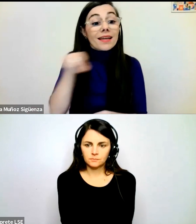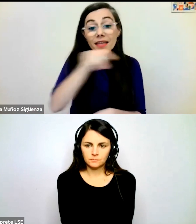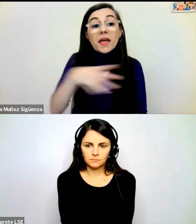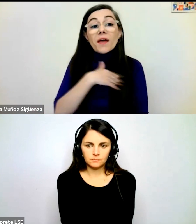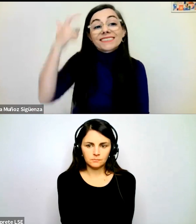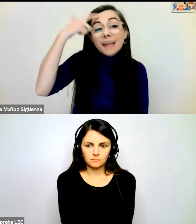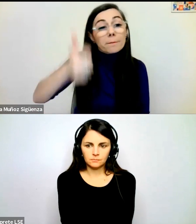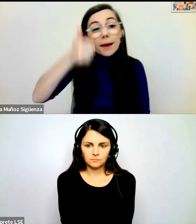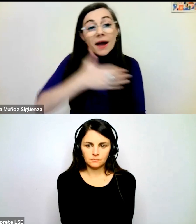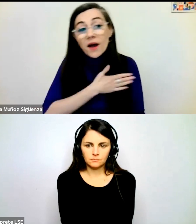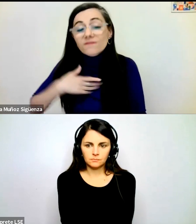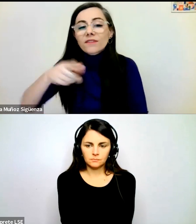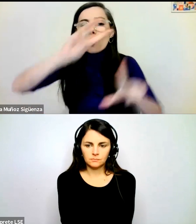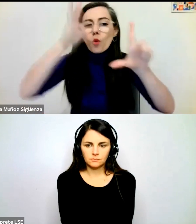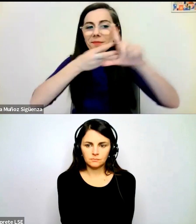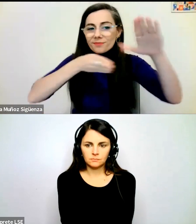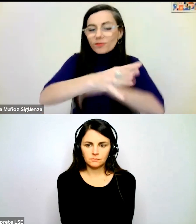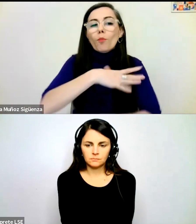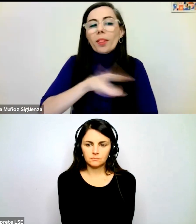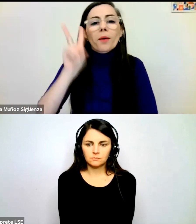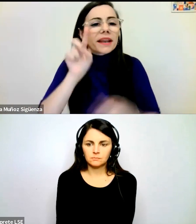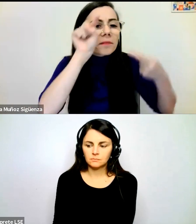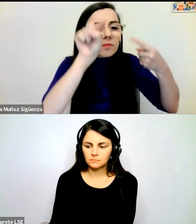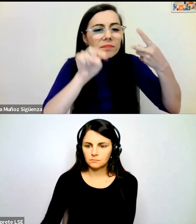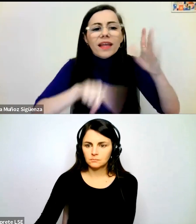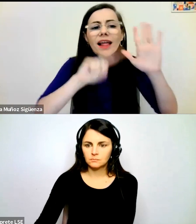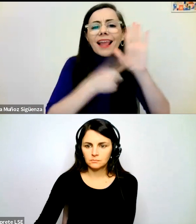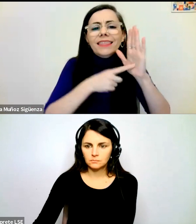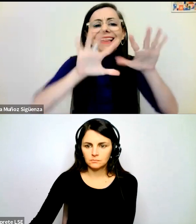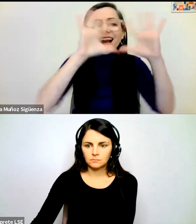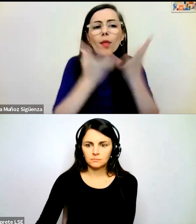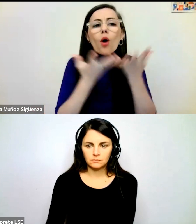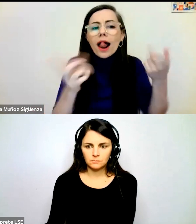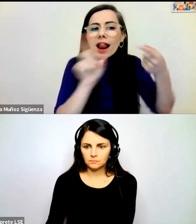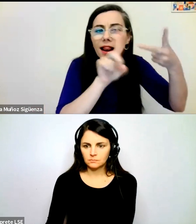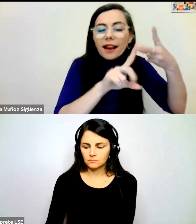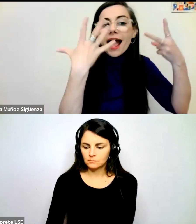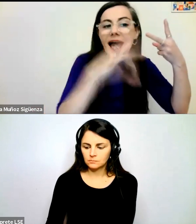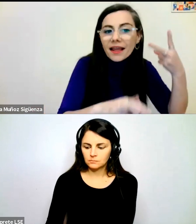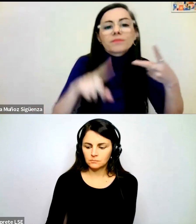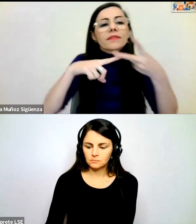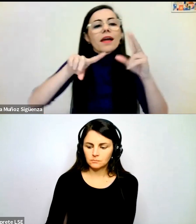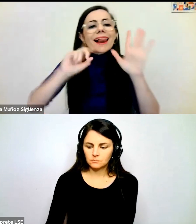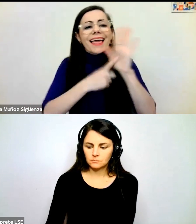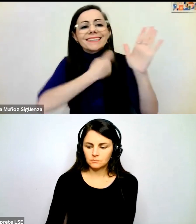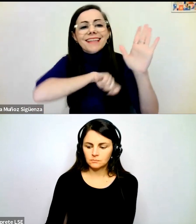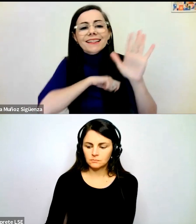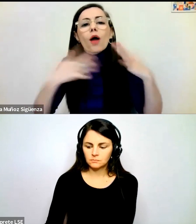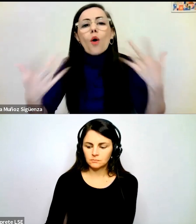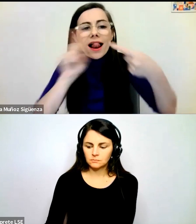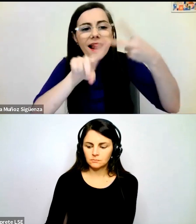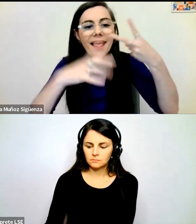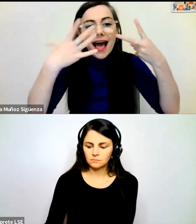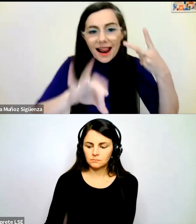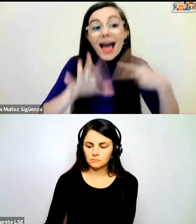¿De acuerdo? Si queréis saber más, podéis acceder a la web y ahí ver exactamente cuáles son las